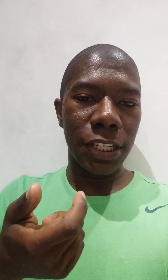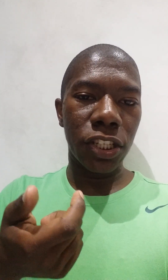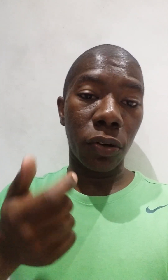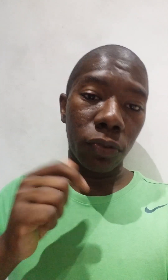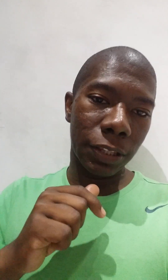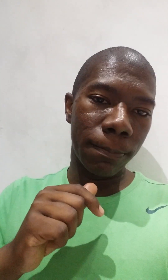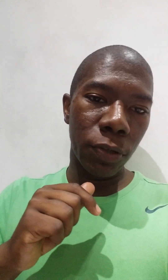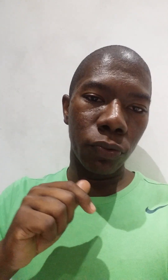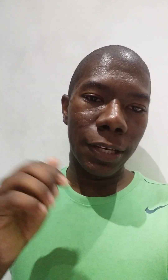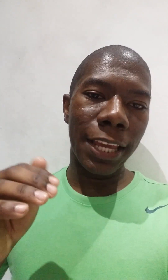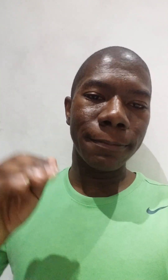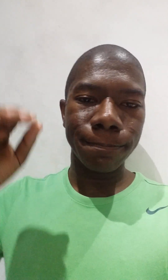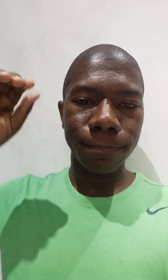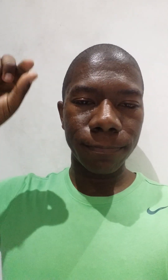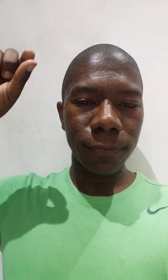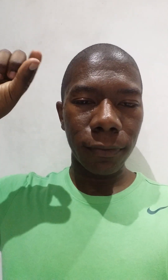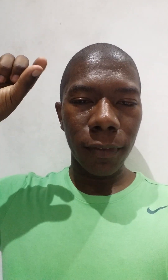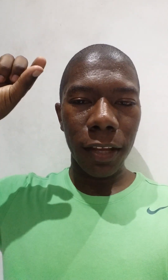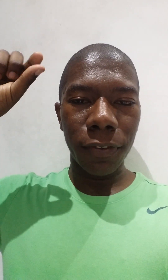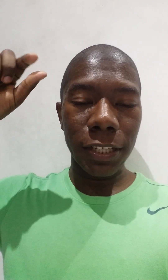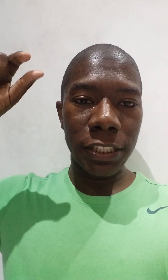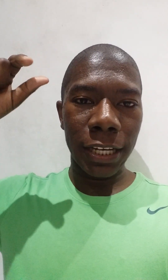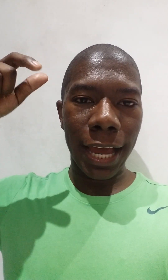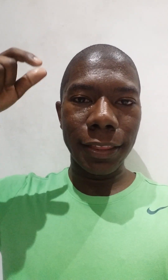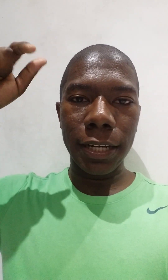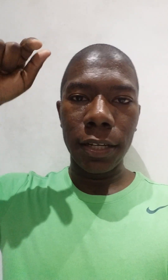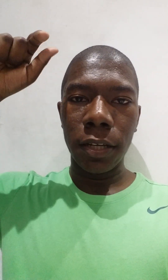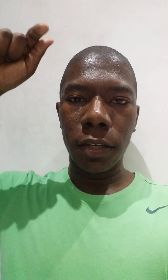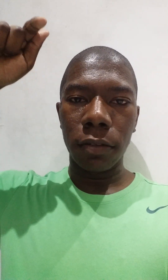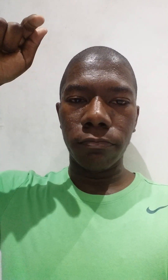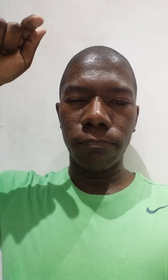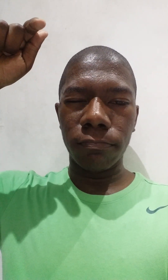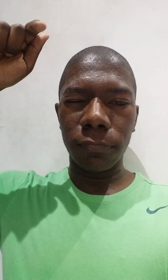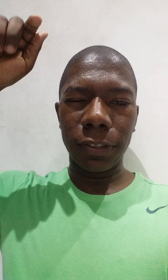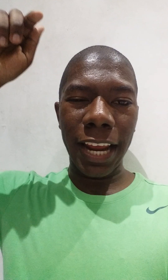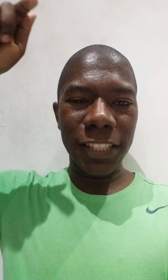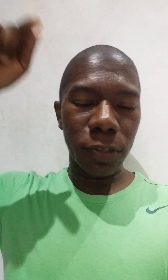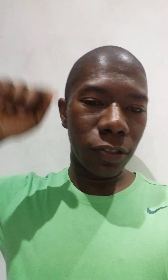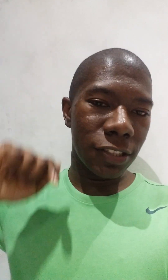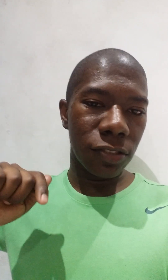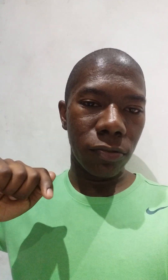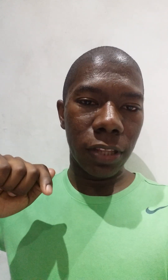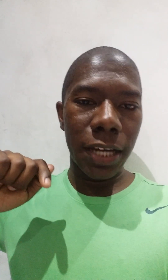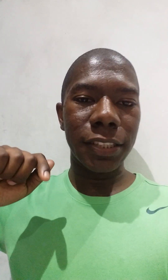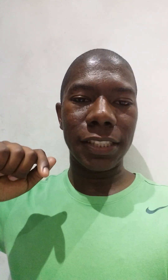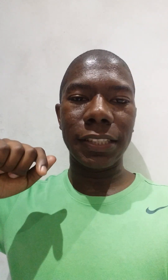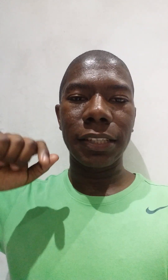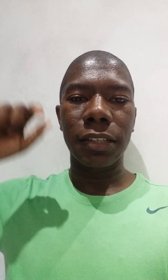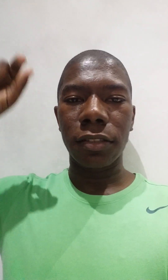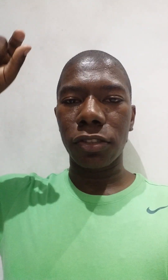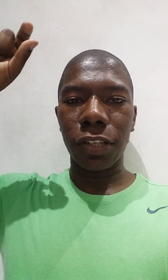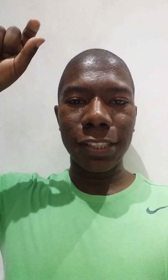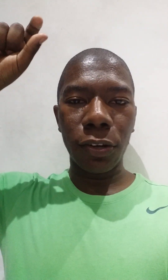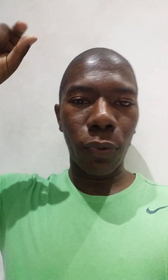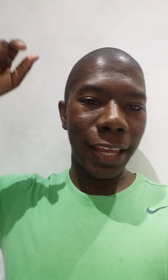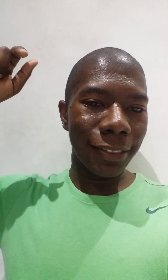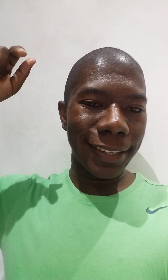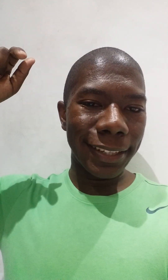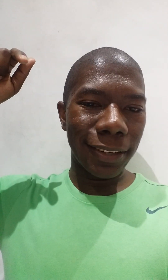tiram nota 1000 no ENEM de cada 3 milhões de estudantes só 50